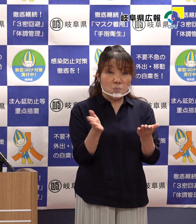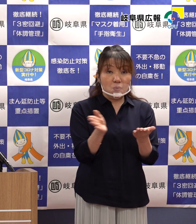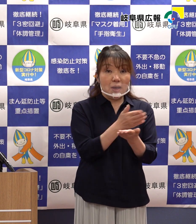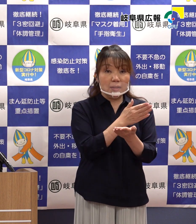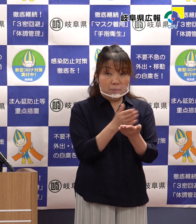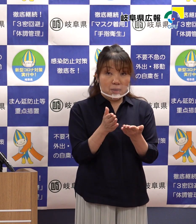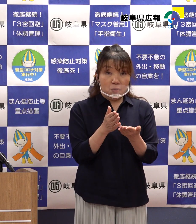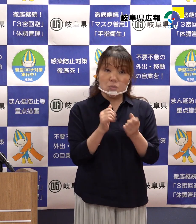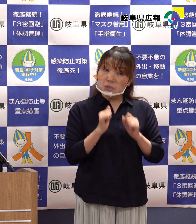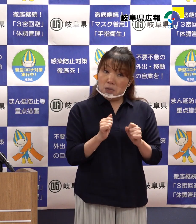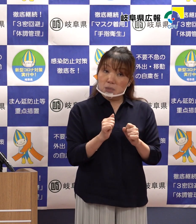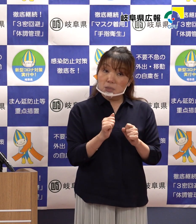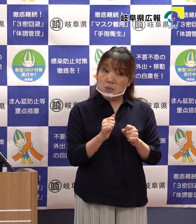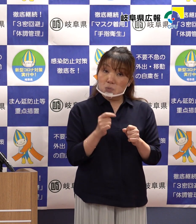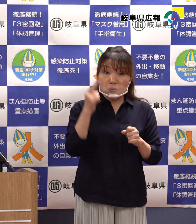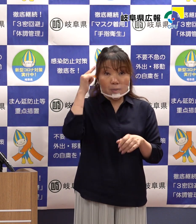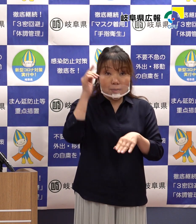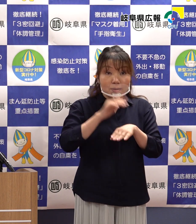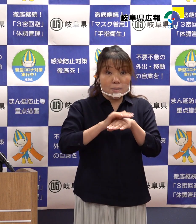った要素はありますか。